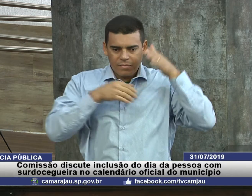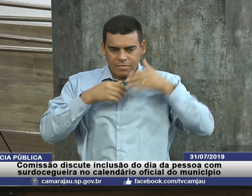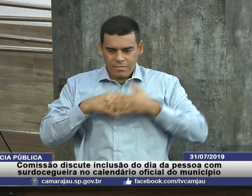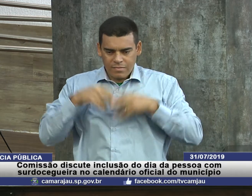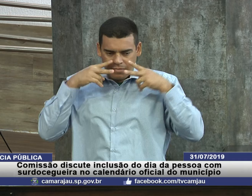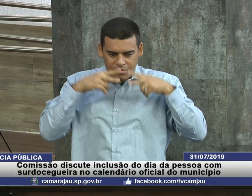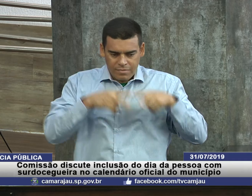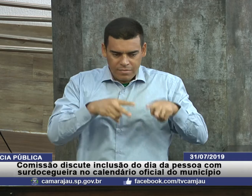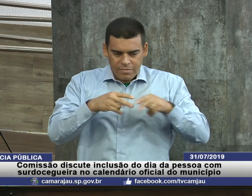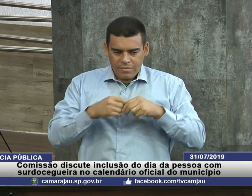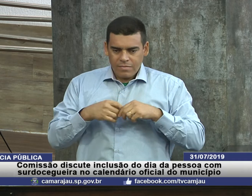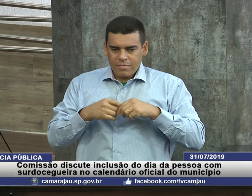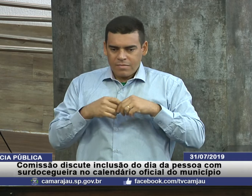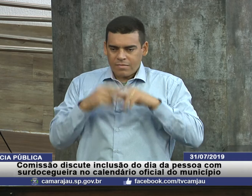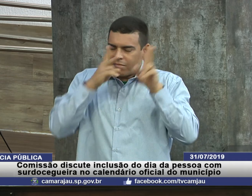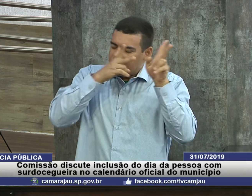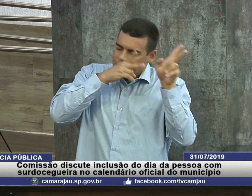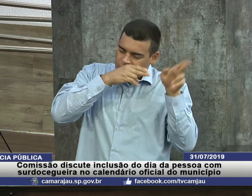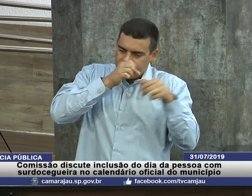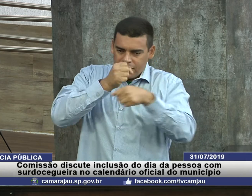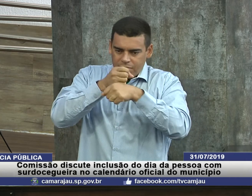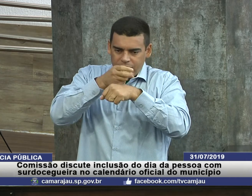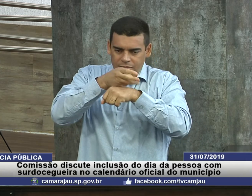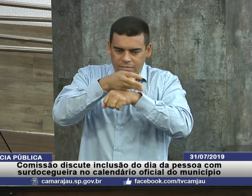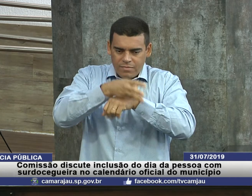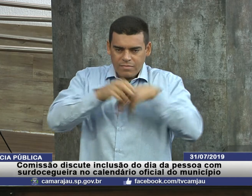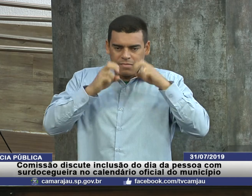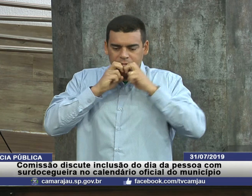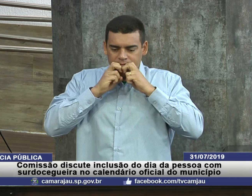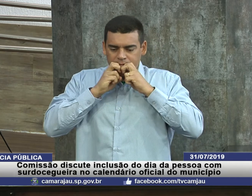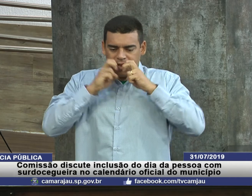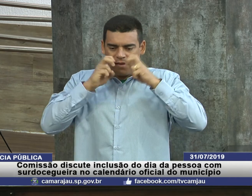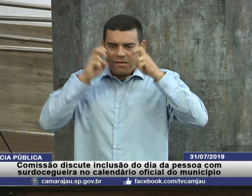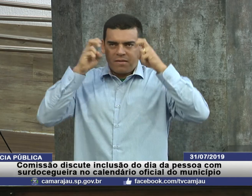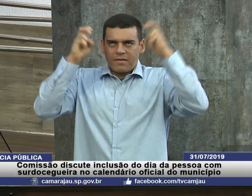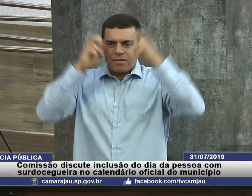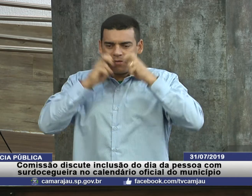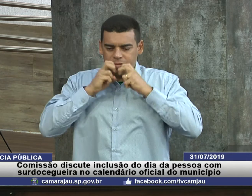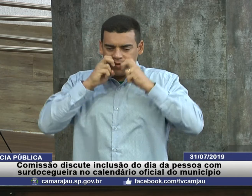diferente, né, porque na época nós morávamos num espaço rural